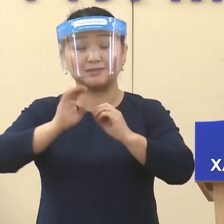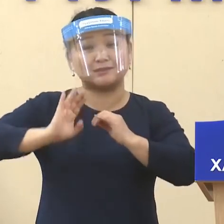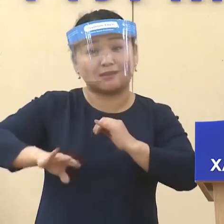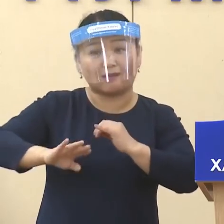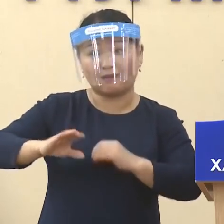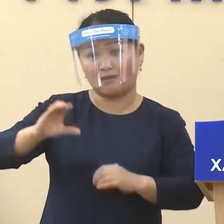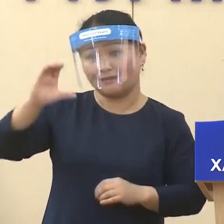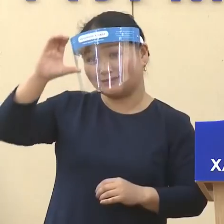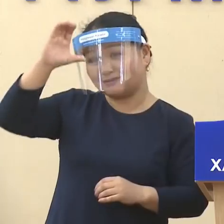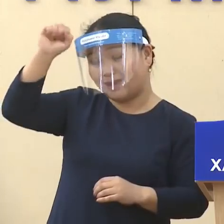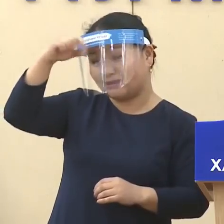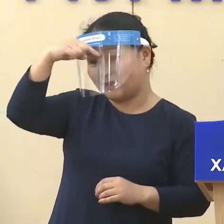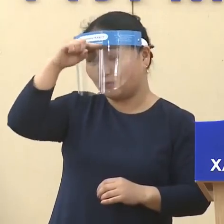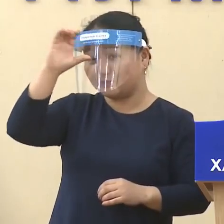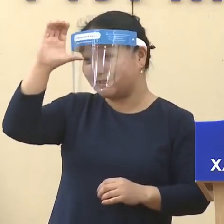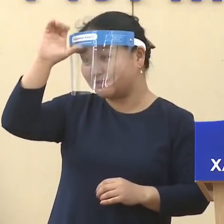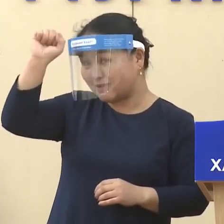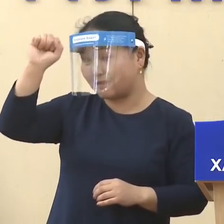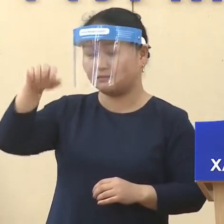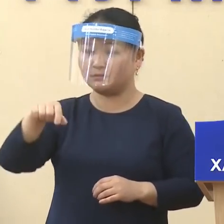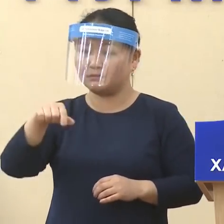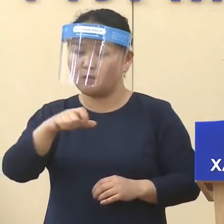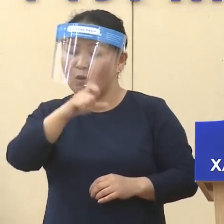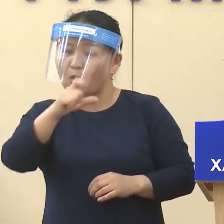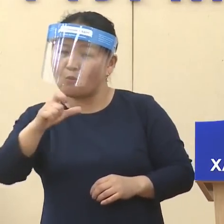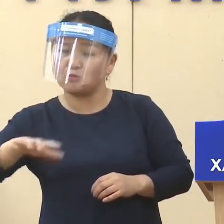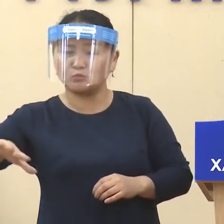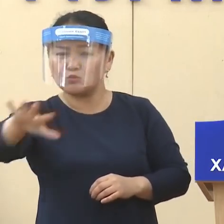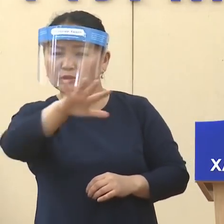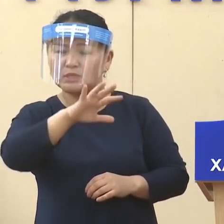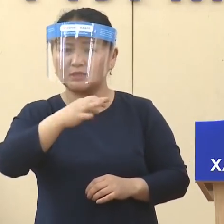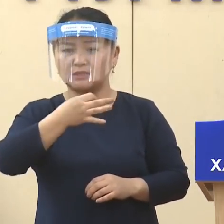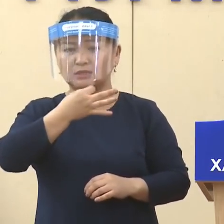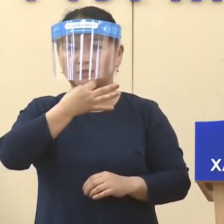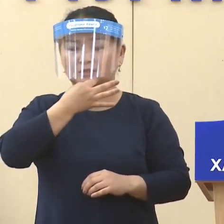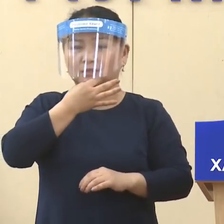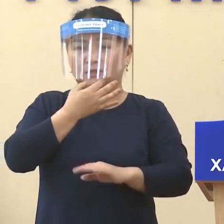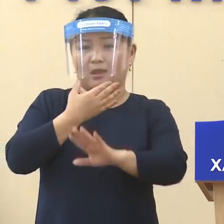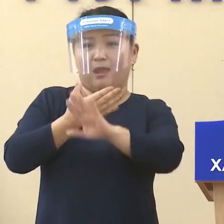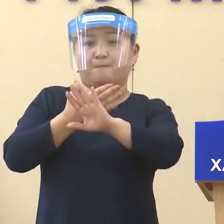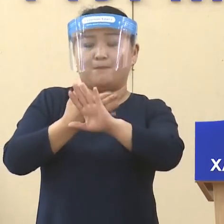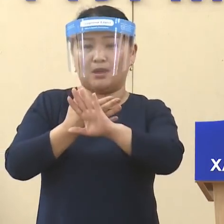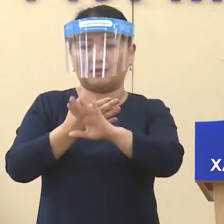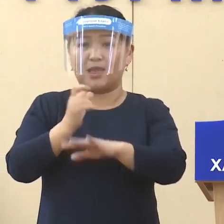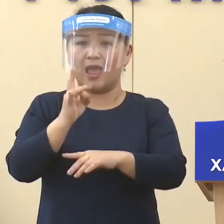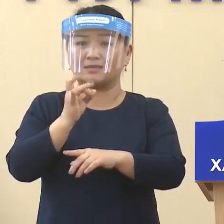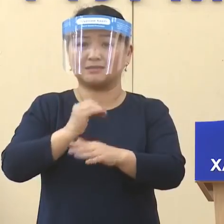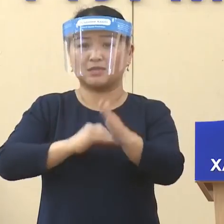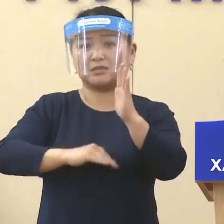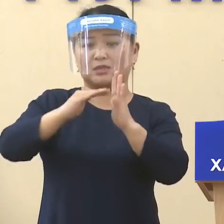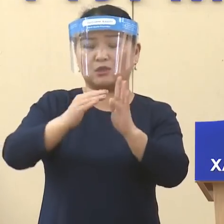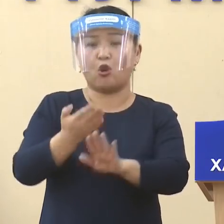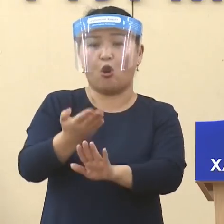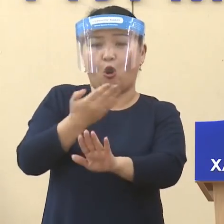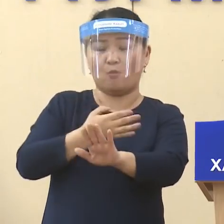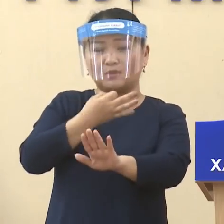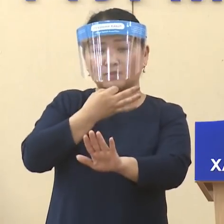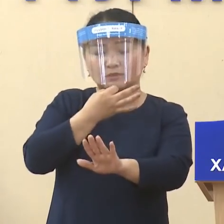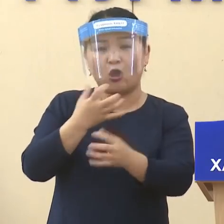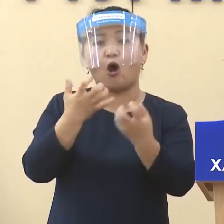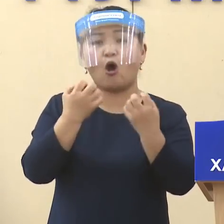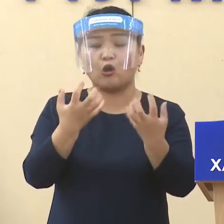нөхцөлд ажиллаж байгаа нийт одоо хүмүүсийг эрсдэлд өртгөөс сэргийлэх, олон нийтэд халдвар тархаа сэргийлэх чиглэлээр